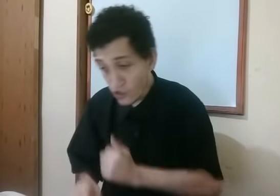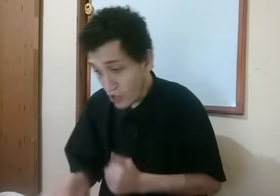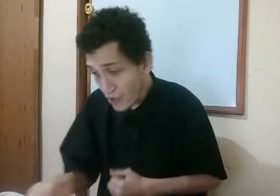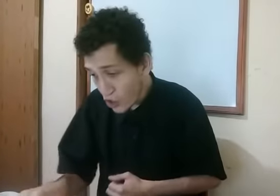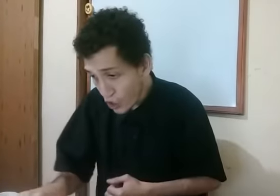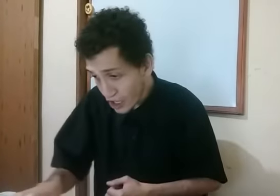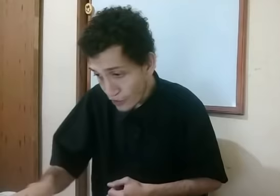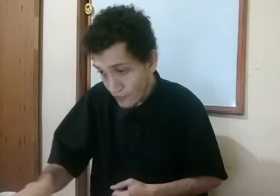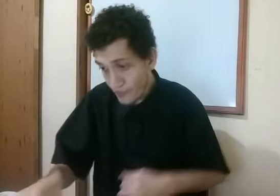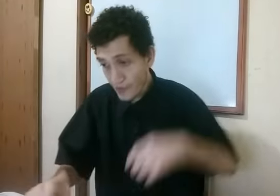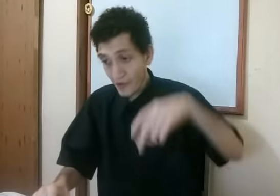Zoando e orando.